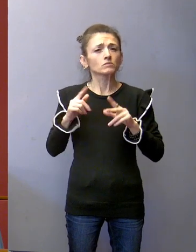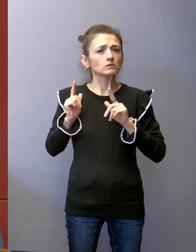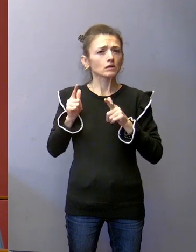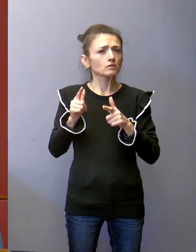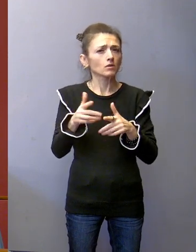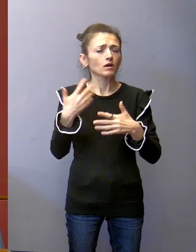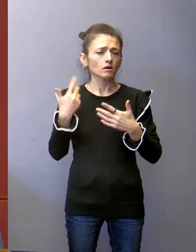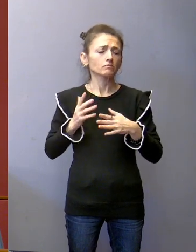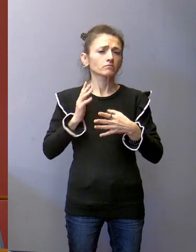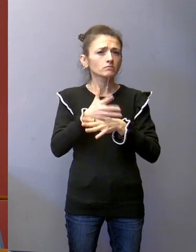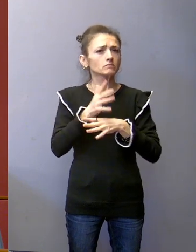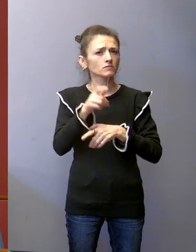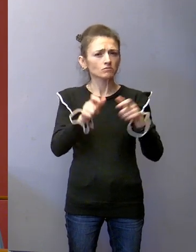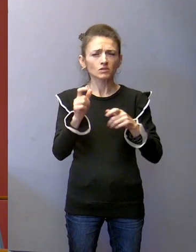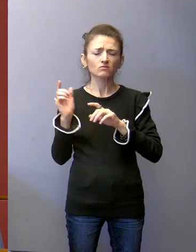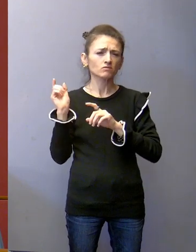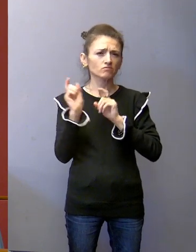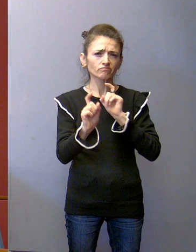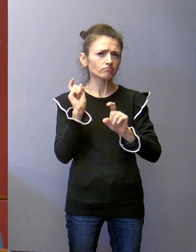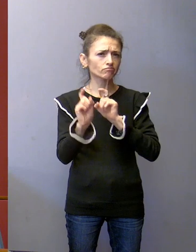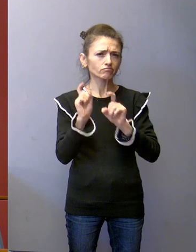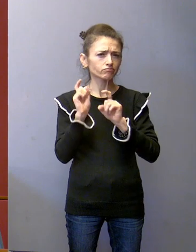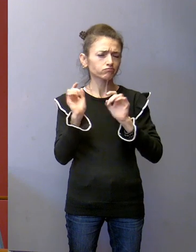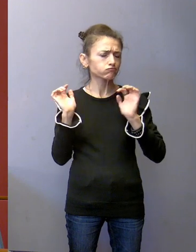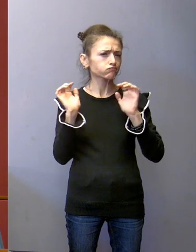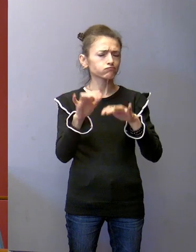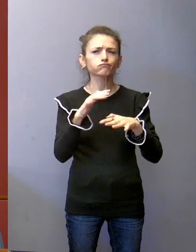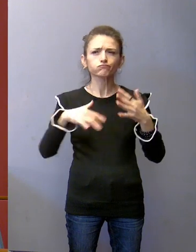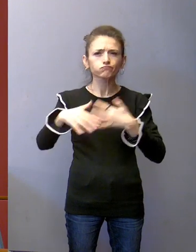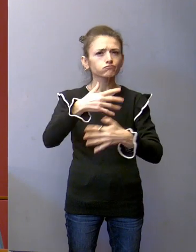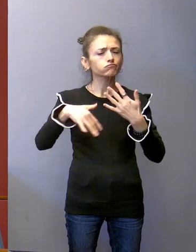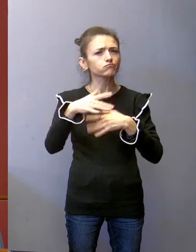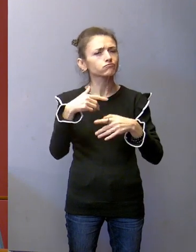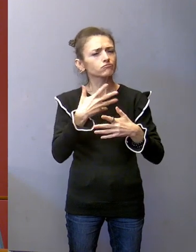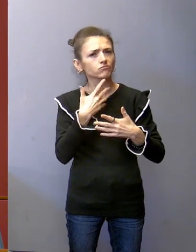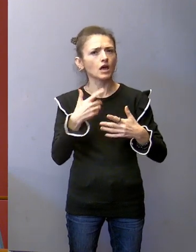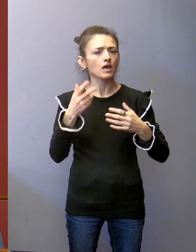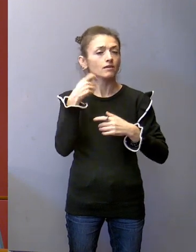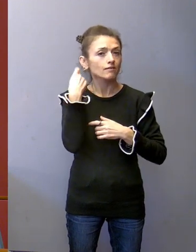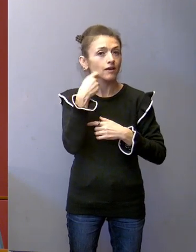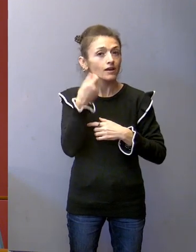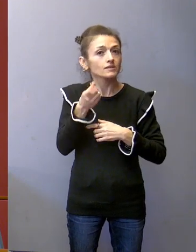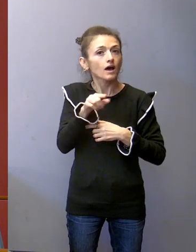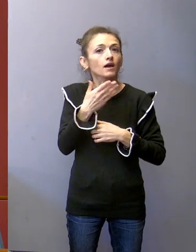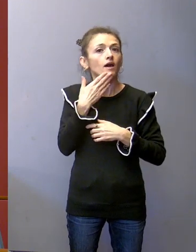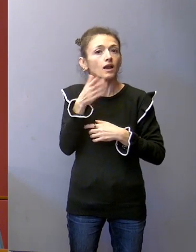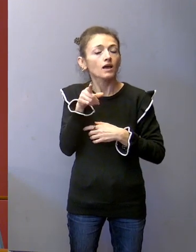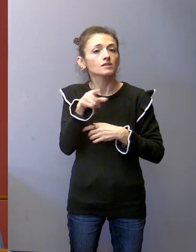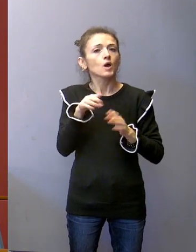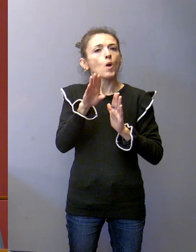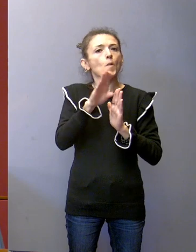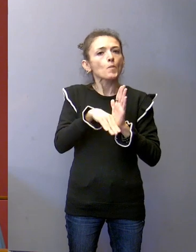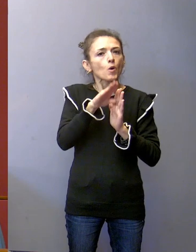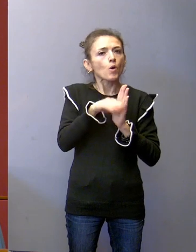ingressi un aumento di ingresso e quindi una villa che continua a riscuotere Comunque grandi interessi anche attraverso una